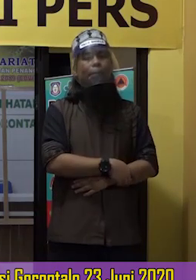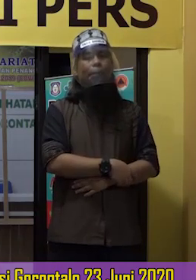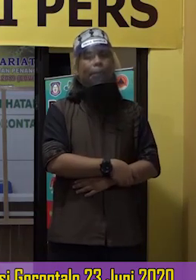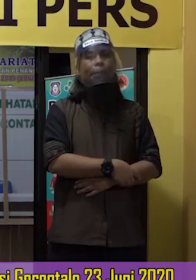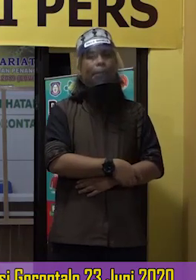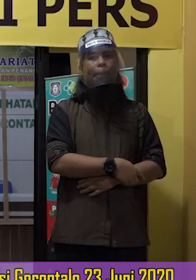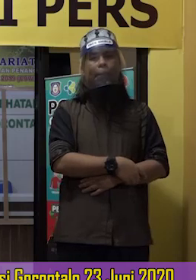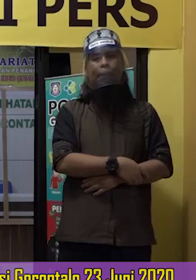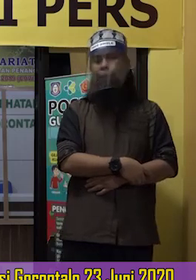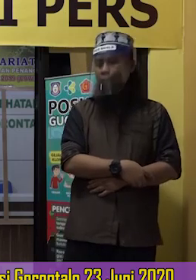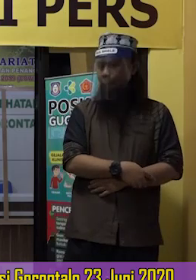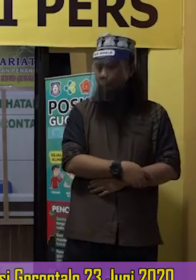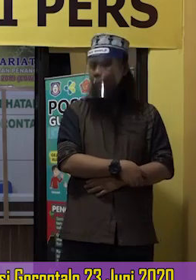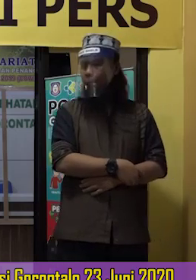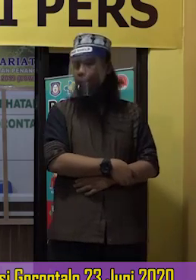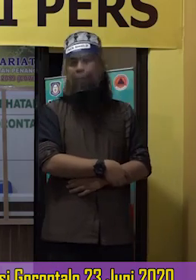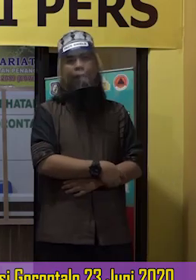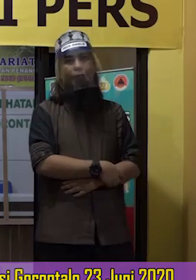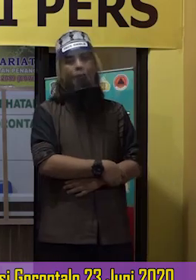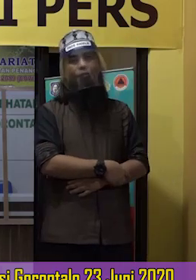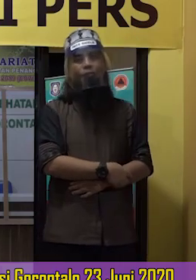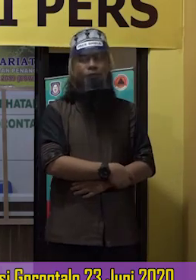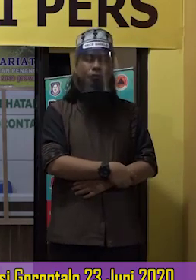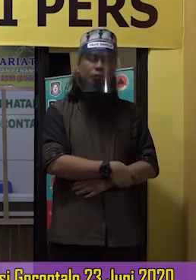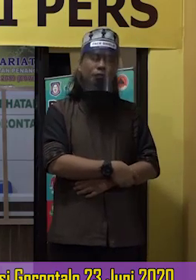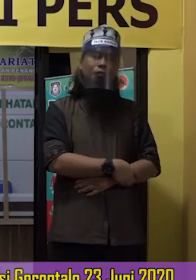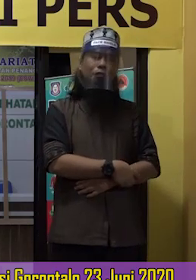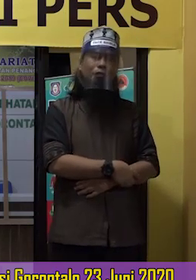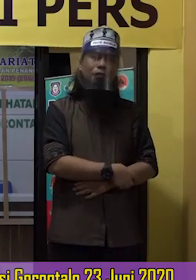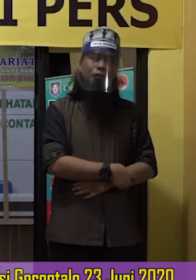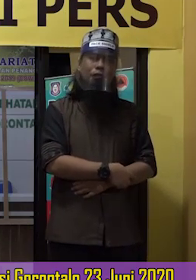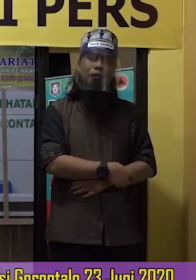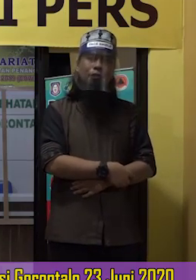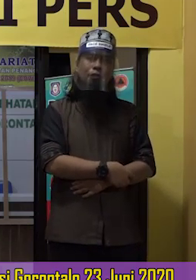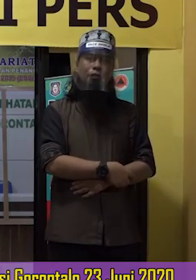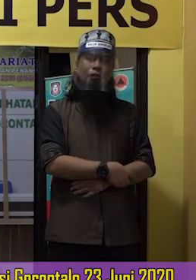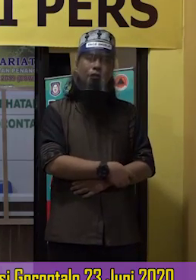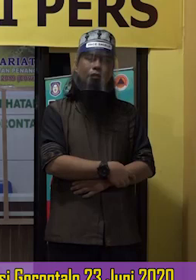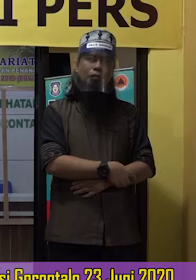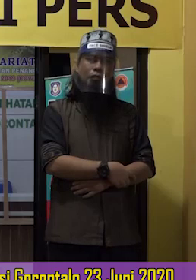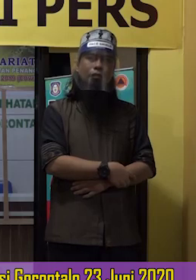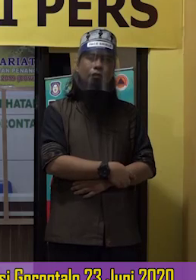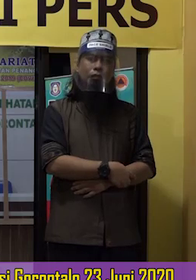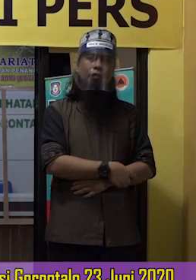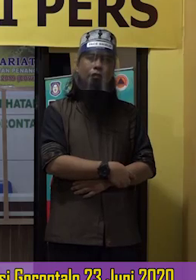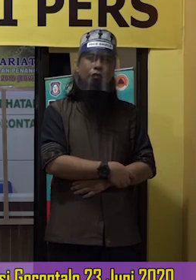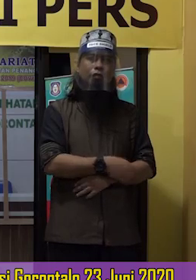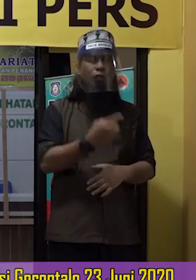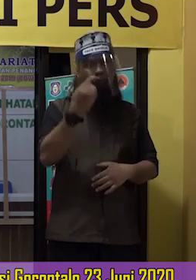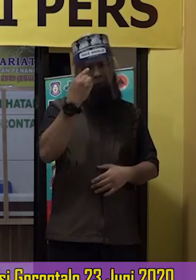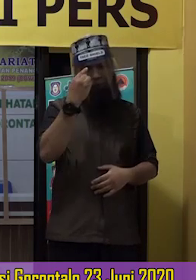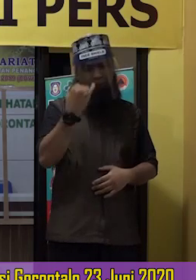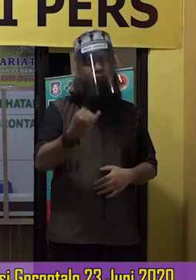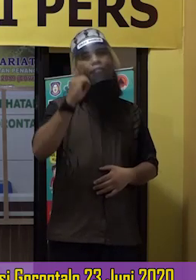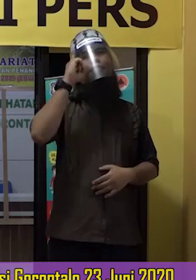Sebagai awal bahwa menghadapi new normal life ini,